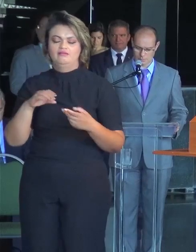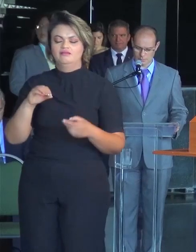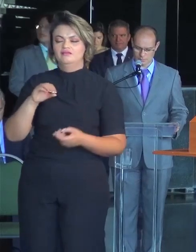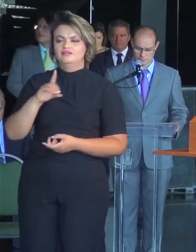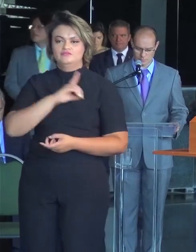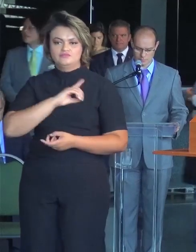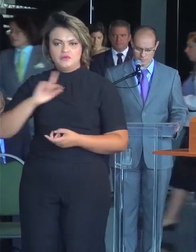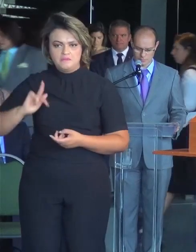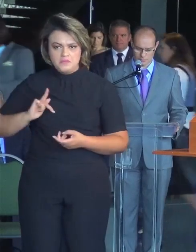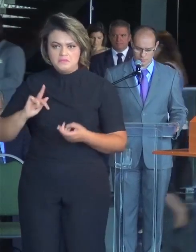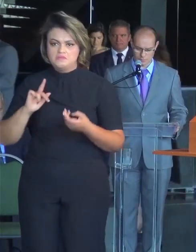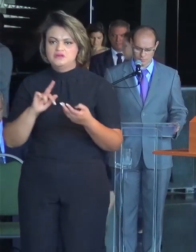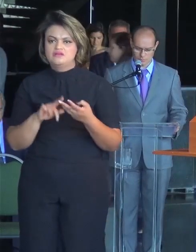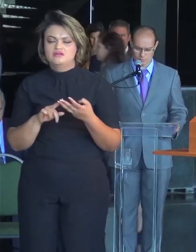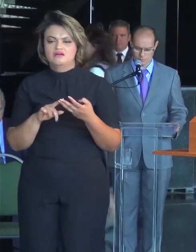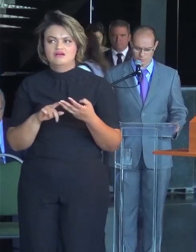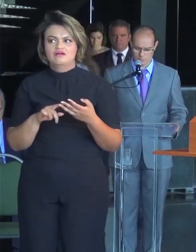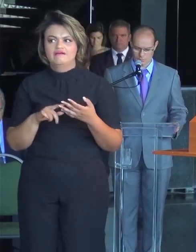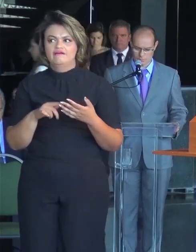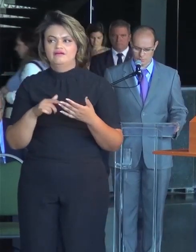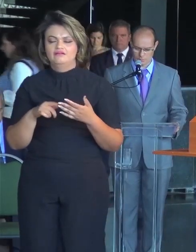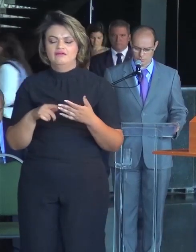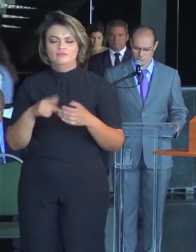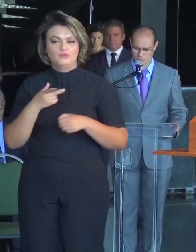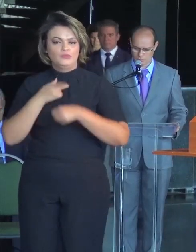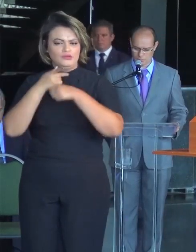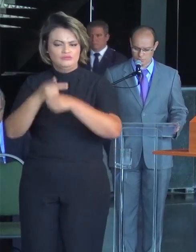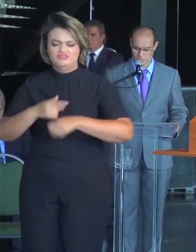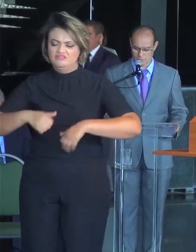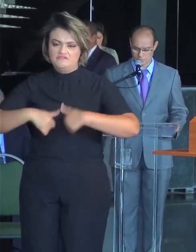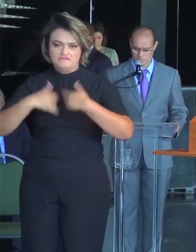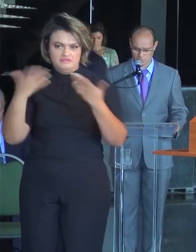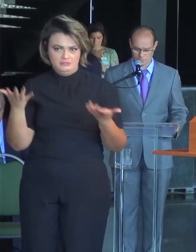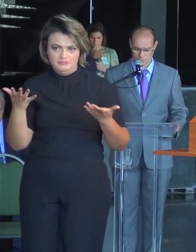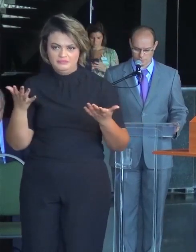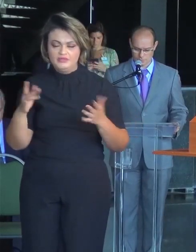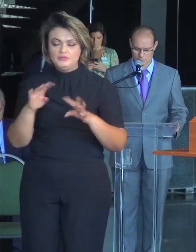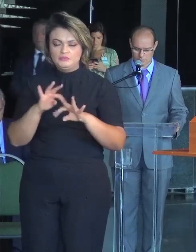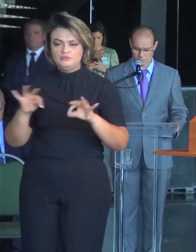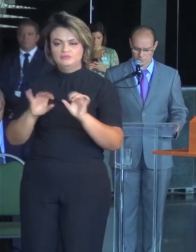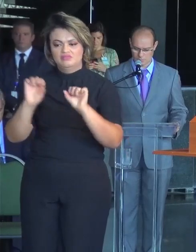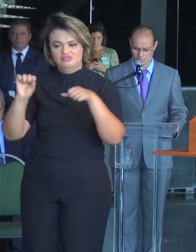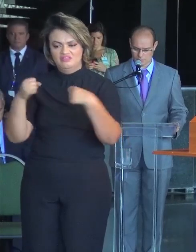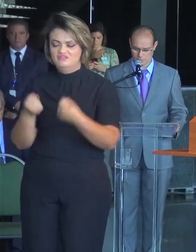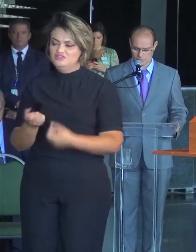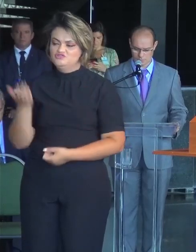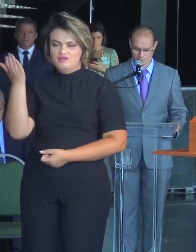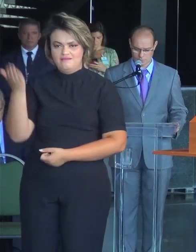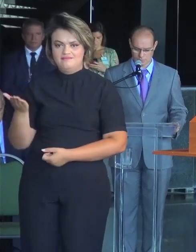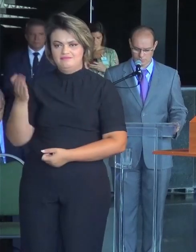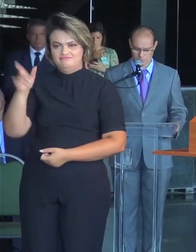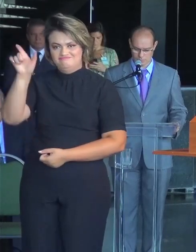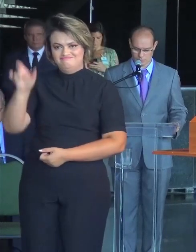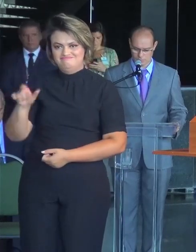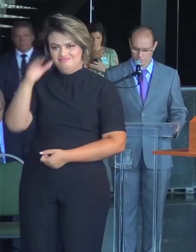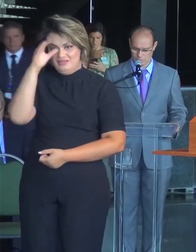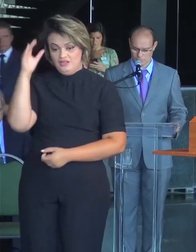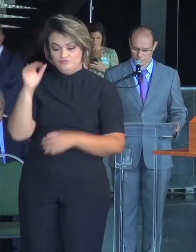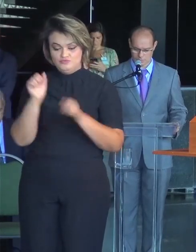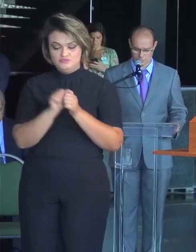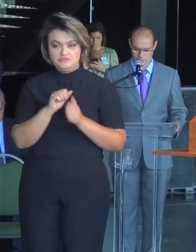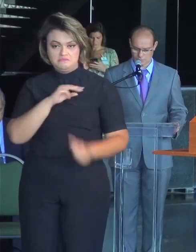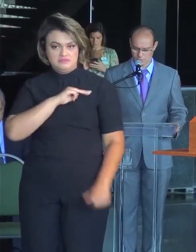Pública e das procuradorias, enfim, na defesa do consumidor, junto com o Ministério